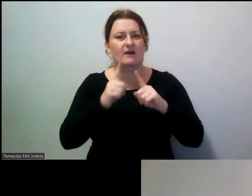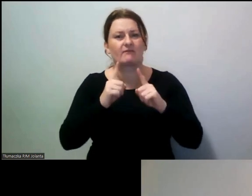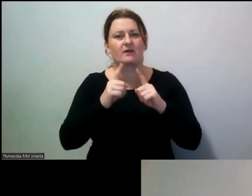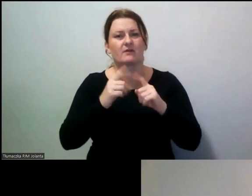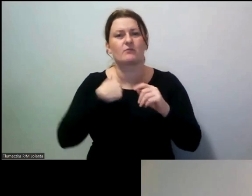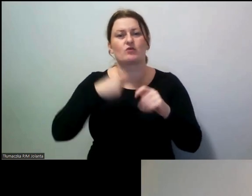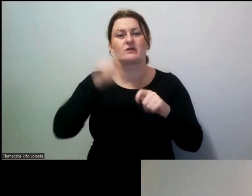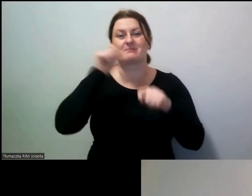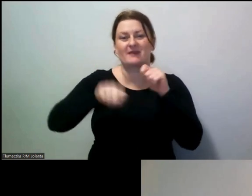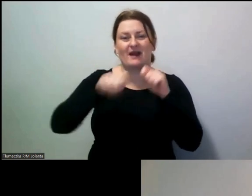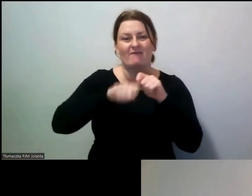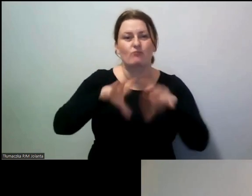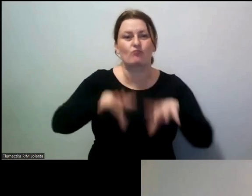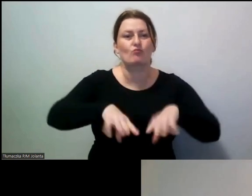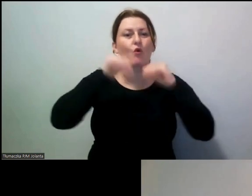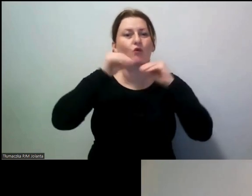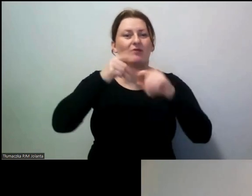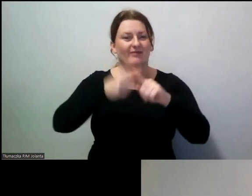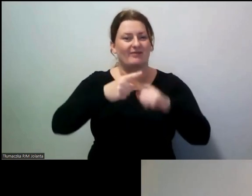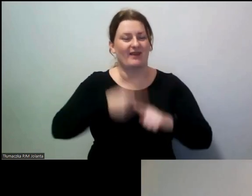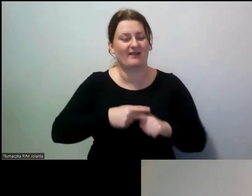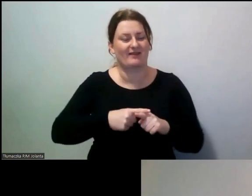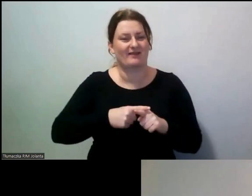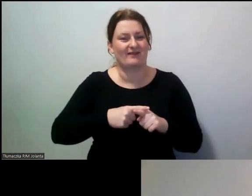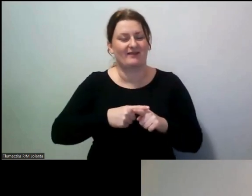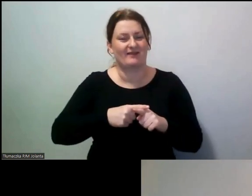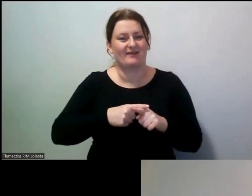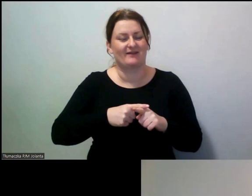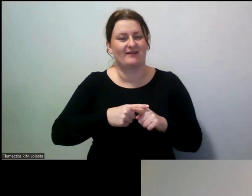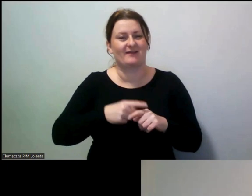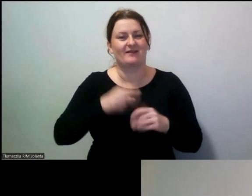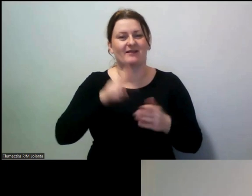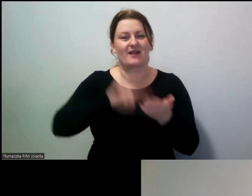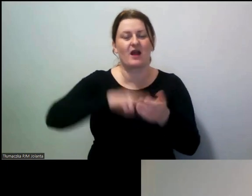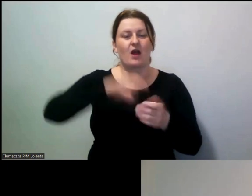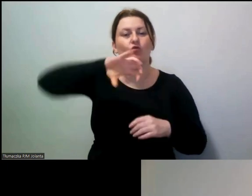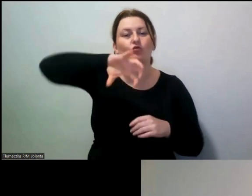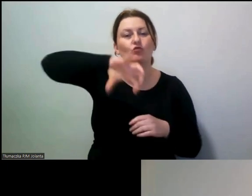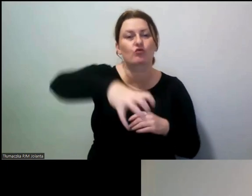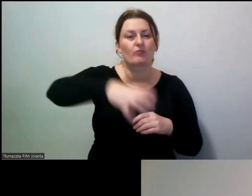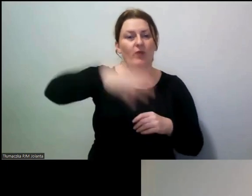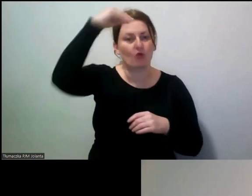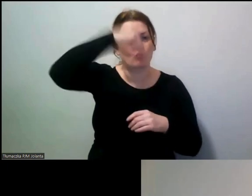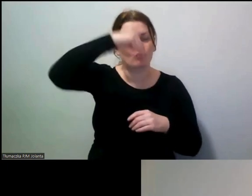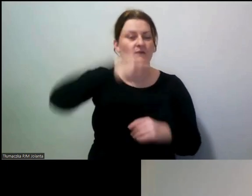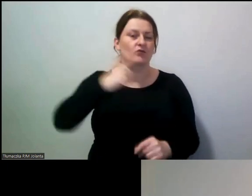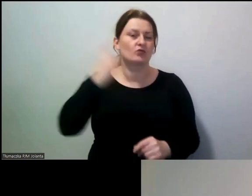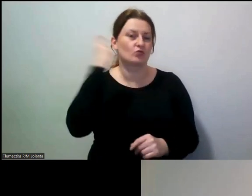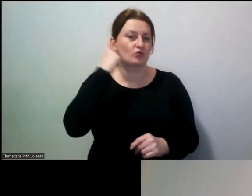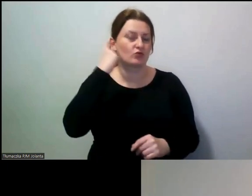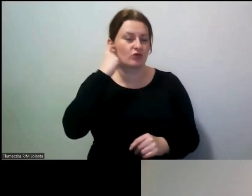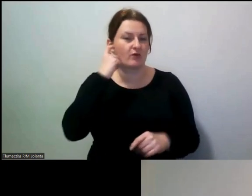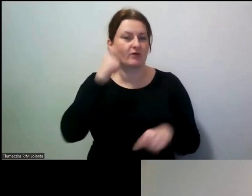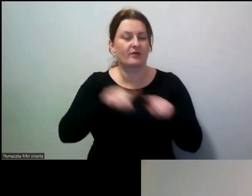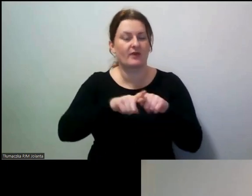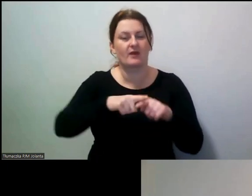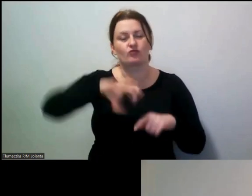pilotażu. Sprawdzałyśmy zatem ten test na grupie uczniów słyszących i